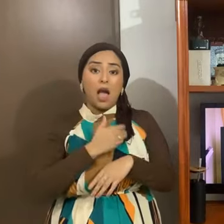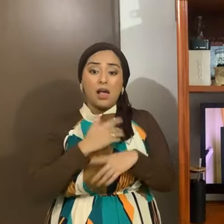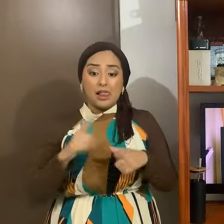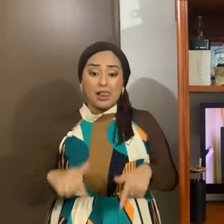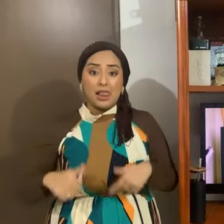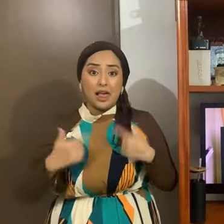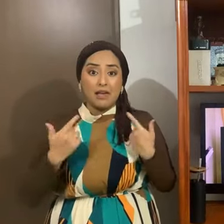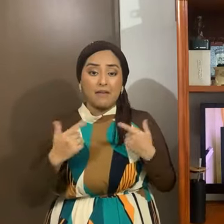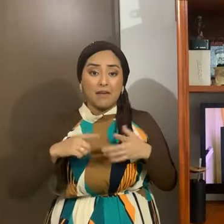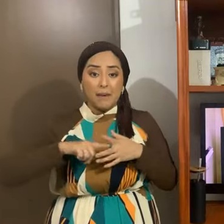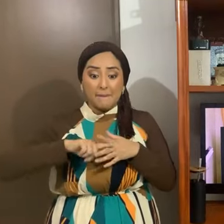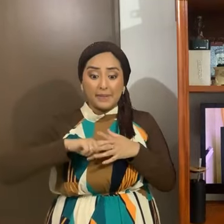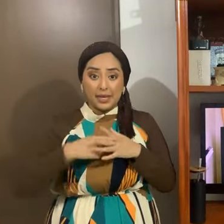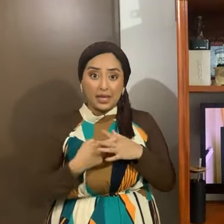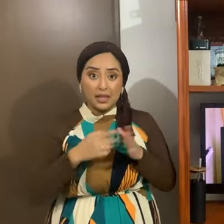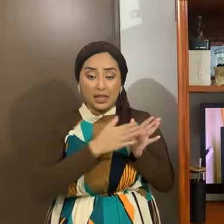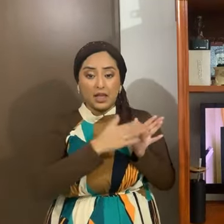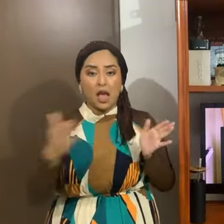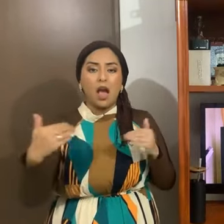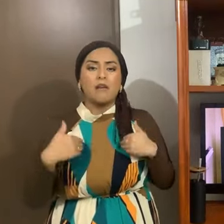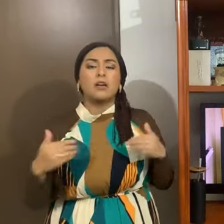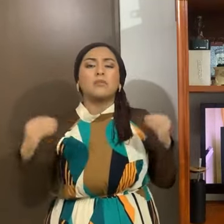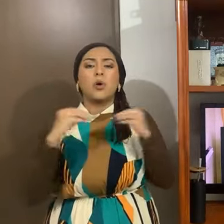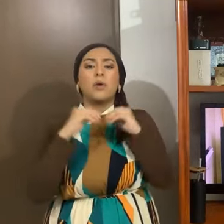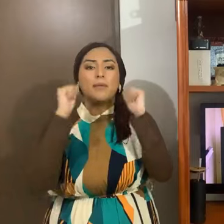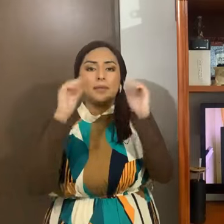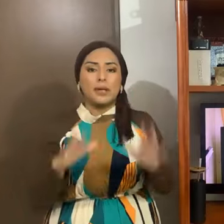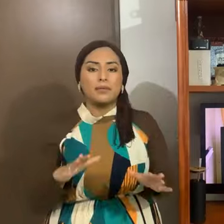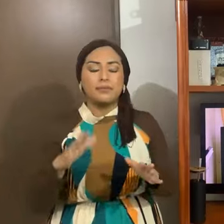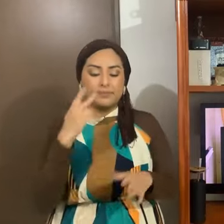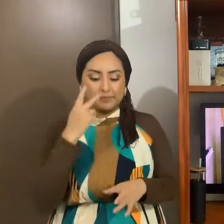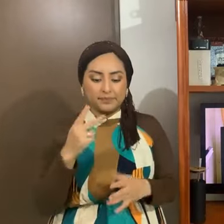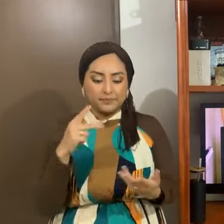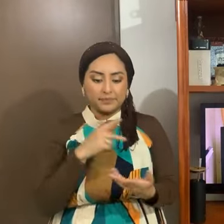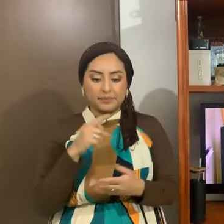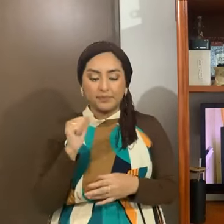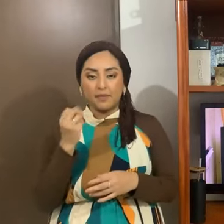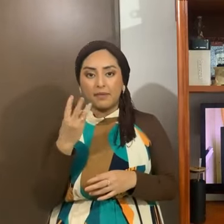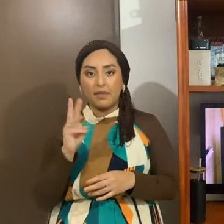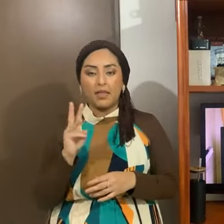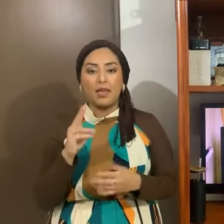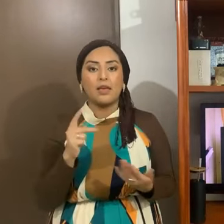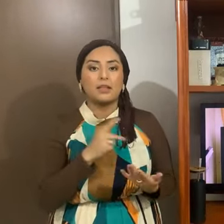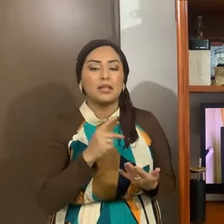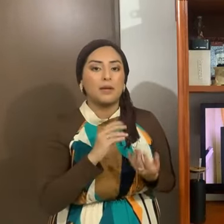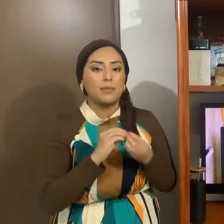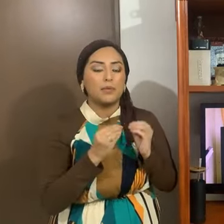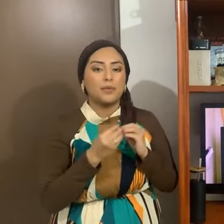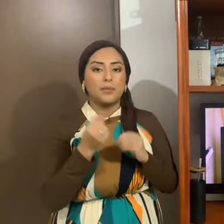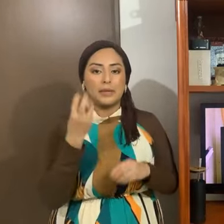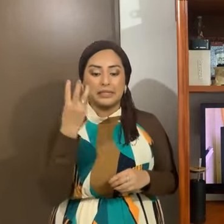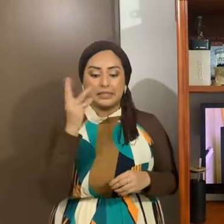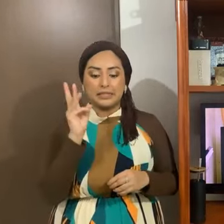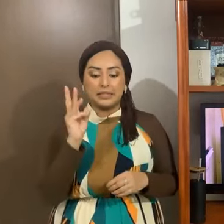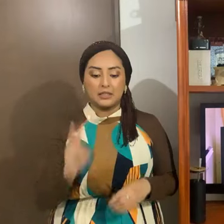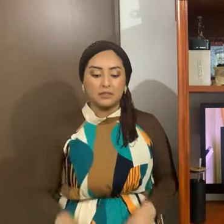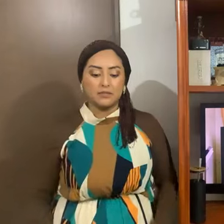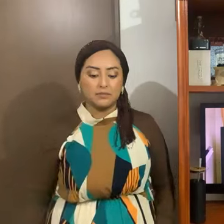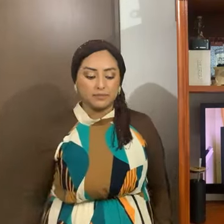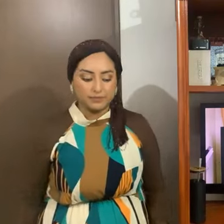que comienza va a tener más bendición. Vamos al Salmo 16. Vamos al Salmo 16.